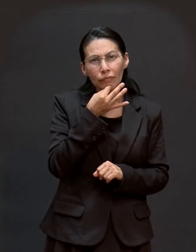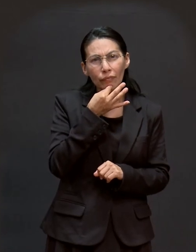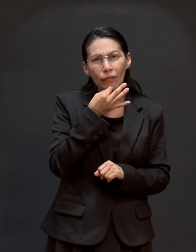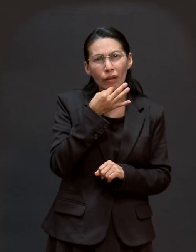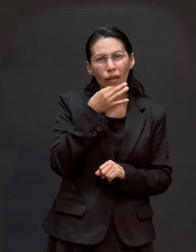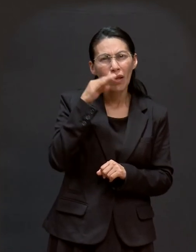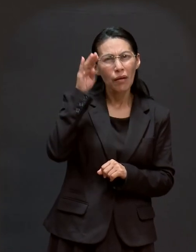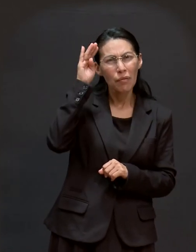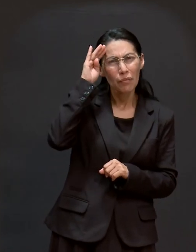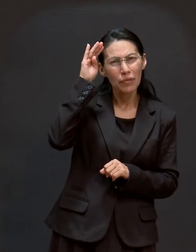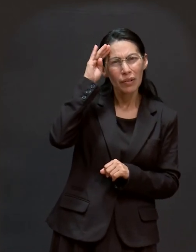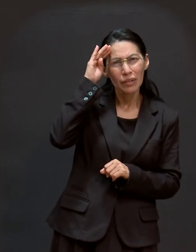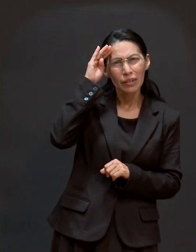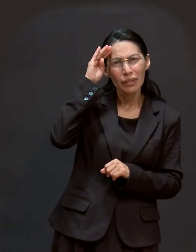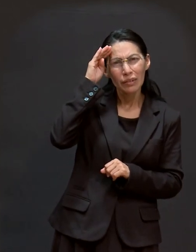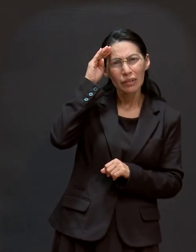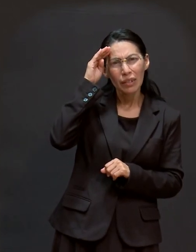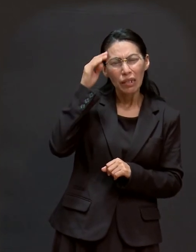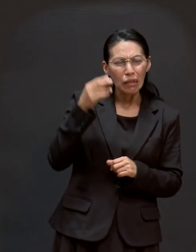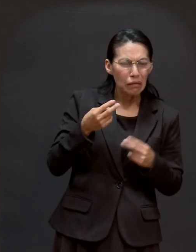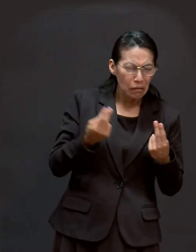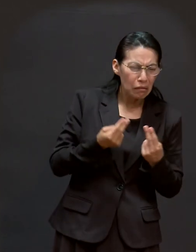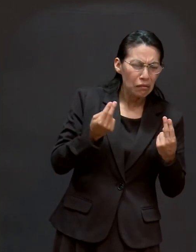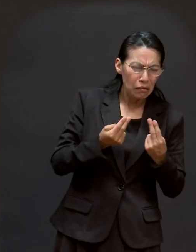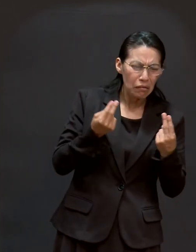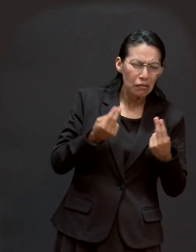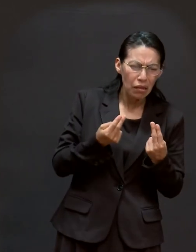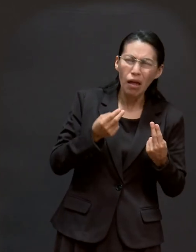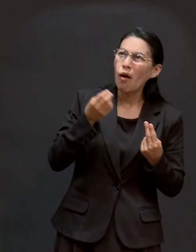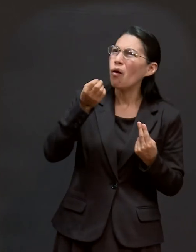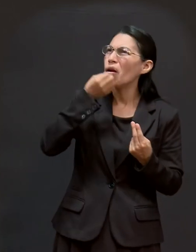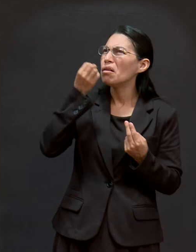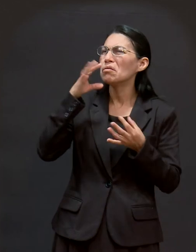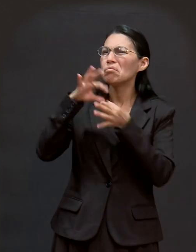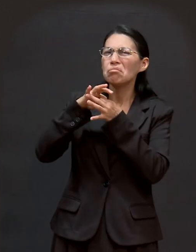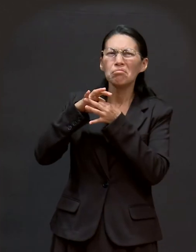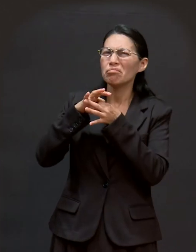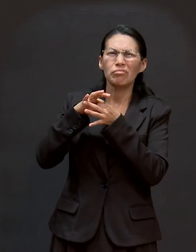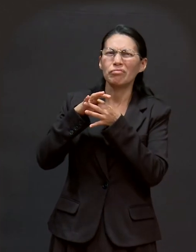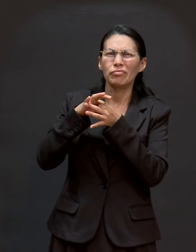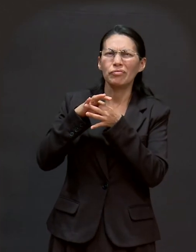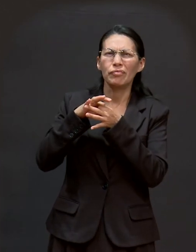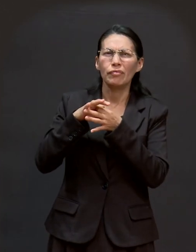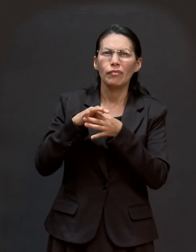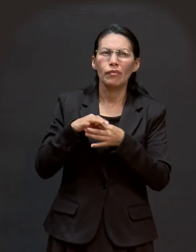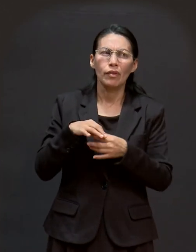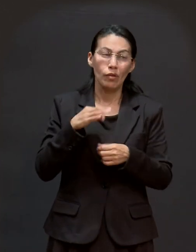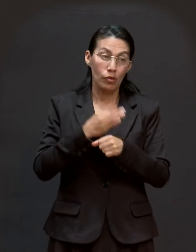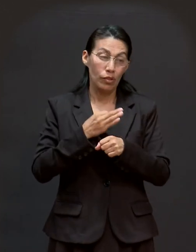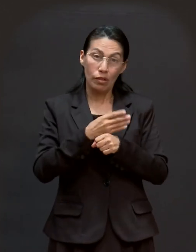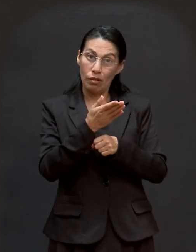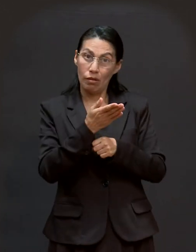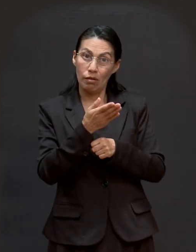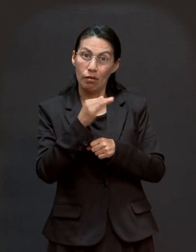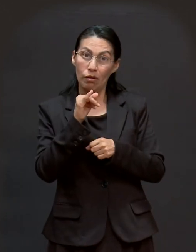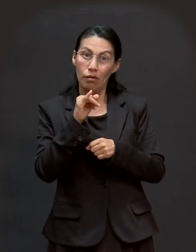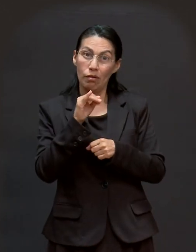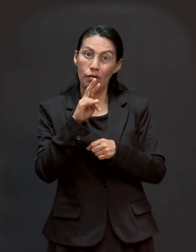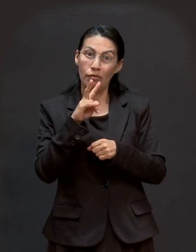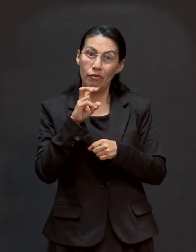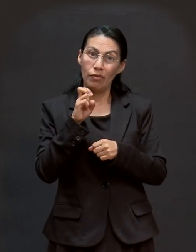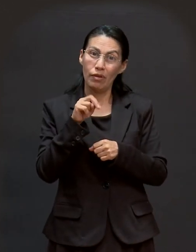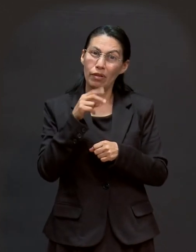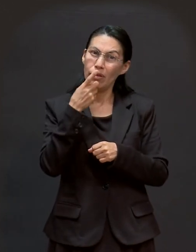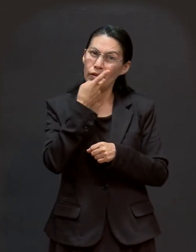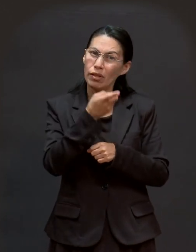piensa que no está ligado a la oración a la necesidad de diaria no me llama mucho la atención lo que iban decían